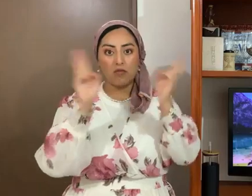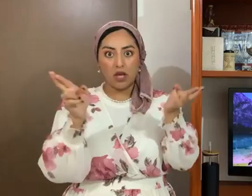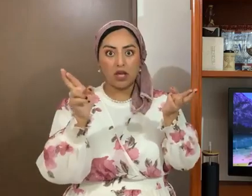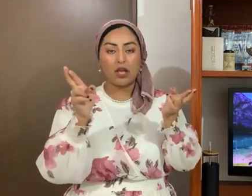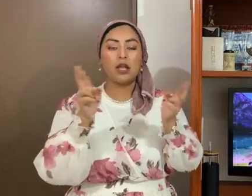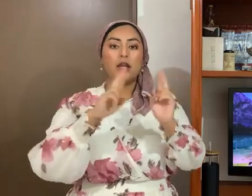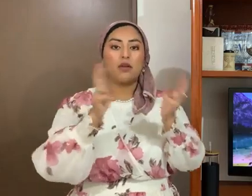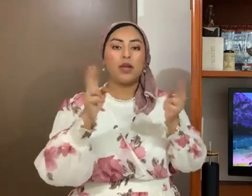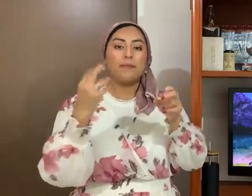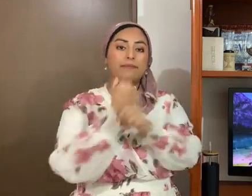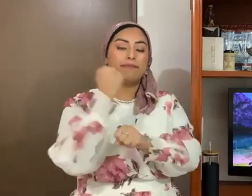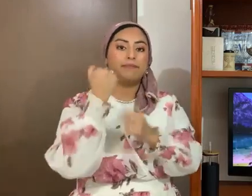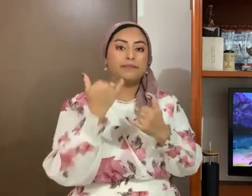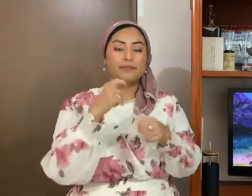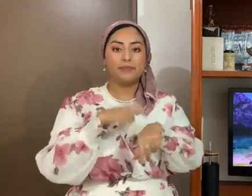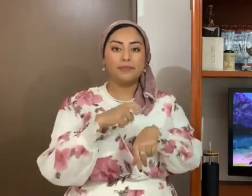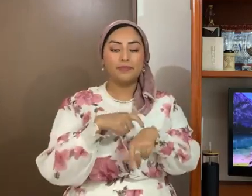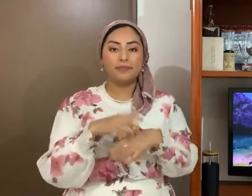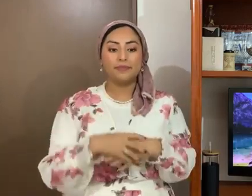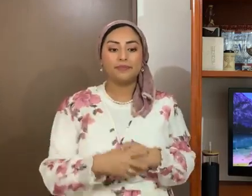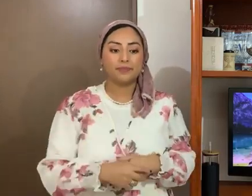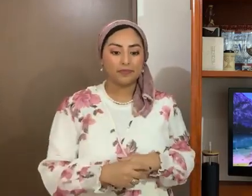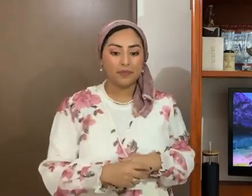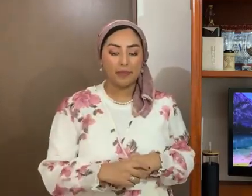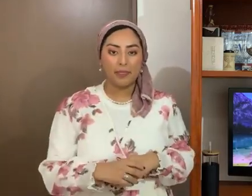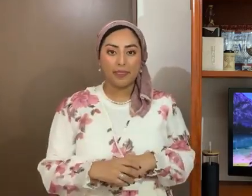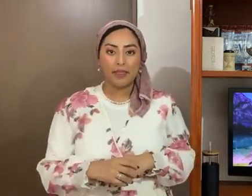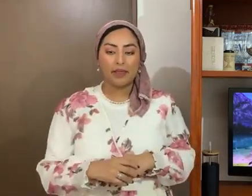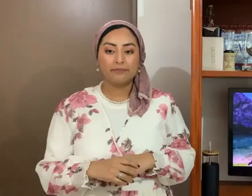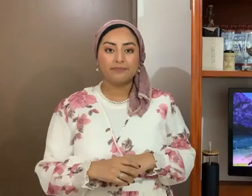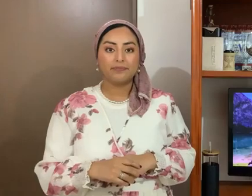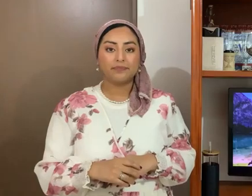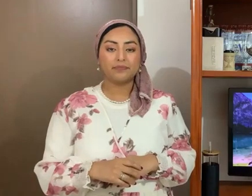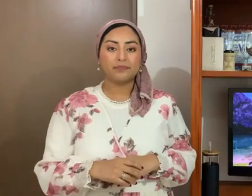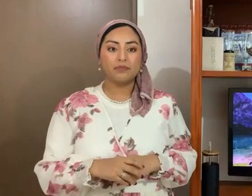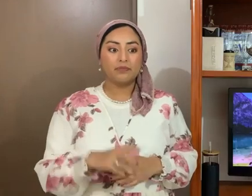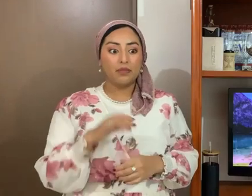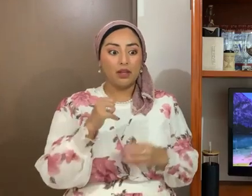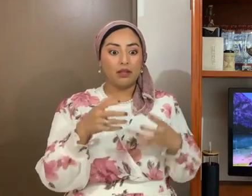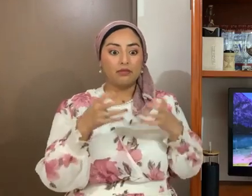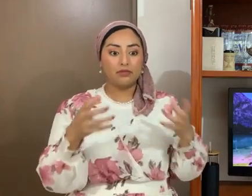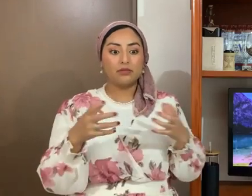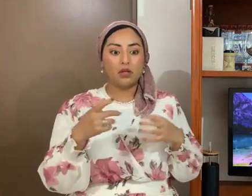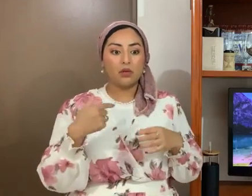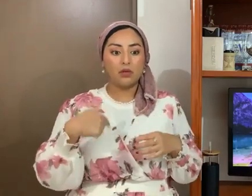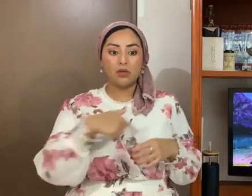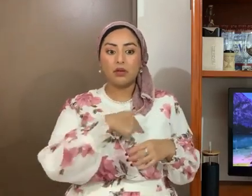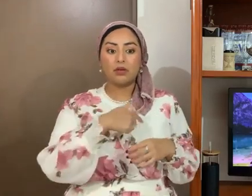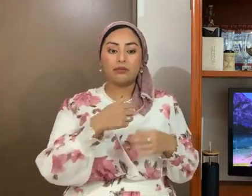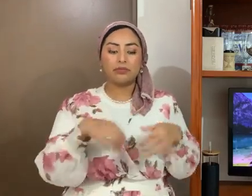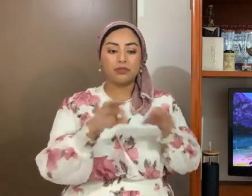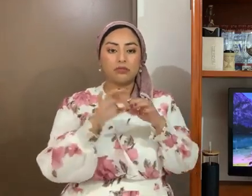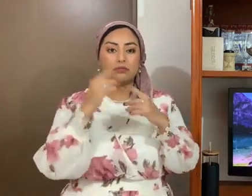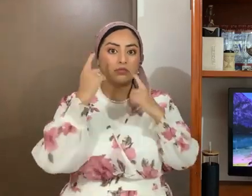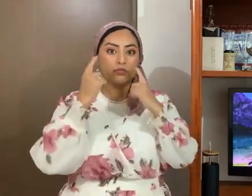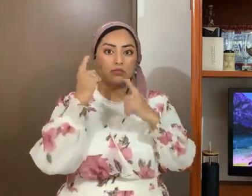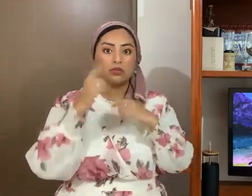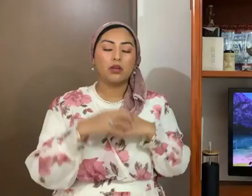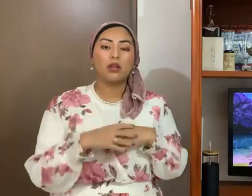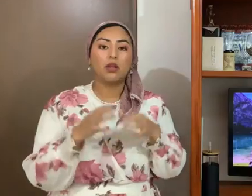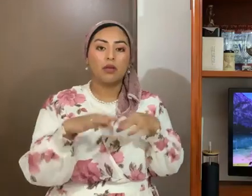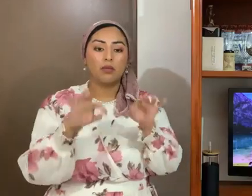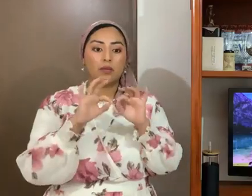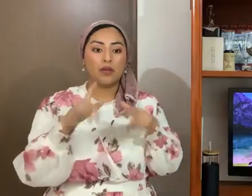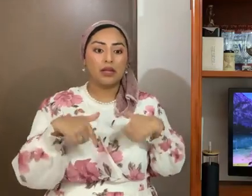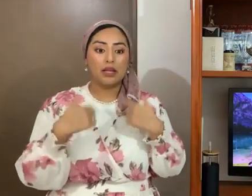preparados, vamos a aprovecharlo, ¿sí? No porque sea exhortación pienses que es regaño, pero sí hay mucho que reflexionar todo el tiempo. Tenemos